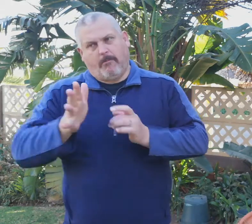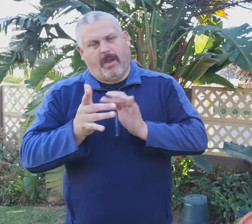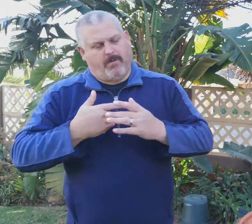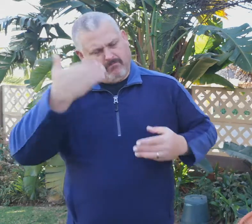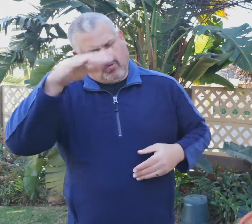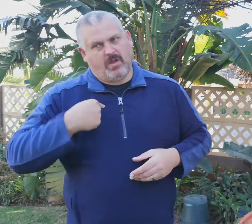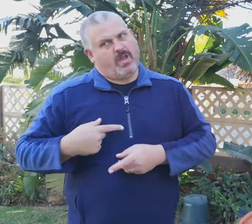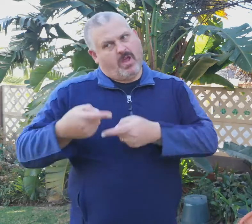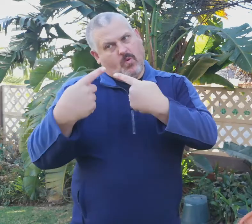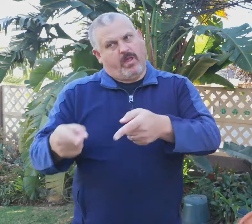Bijbel.